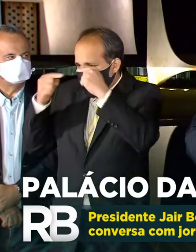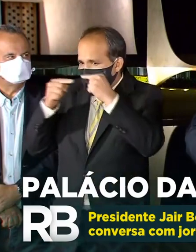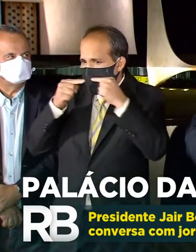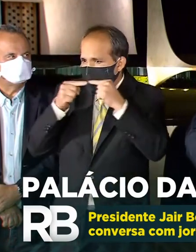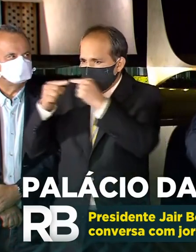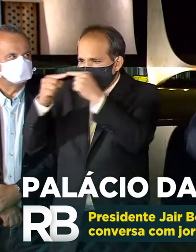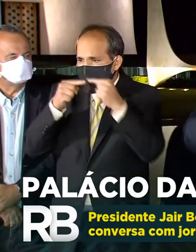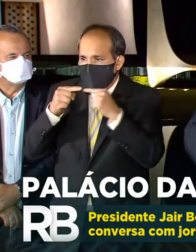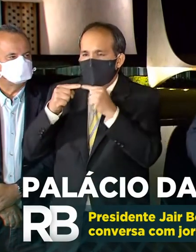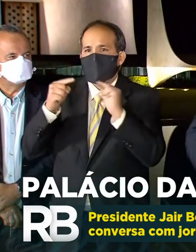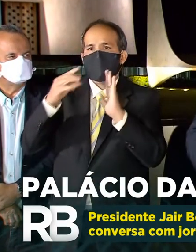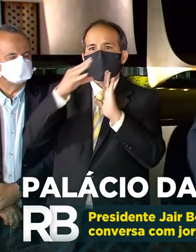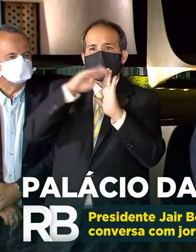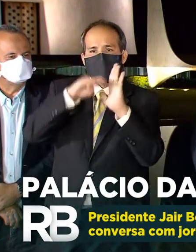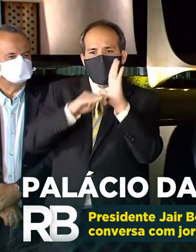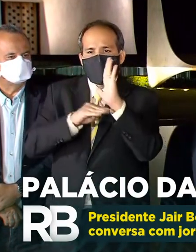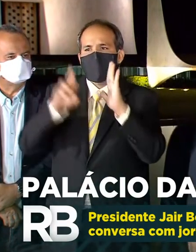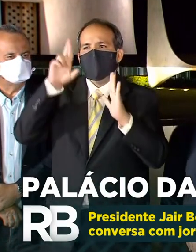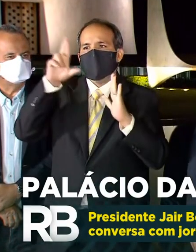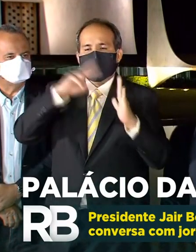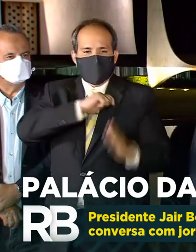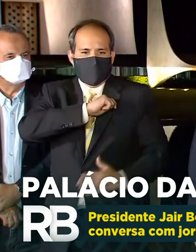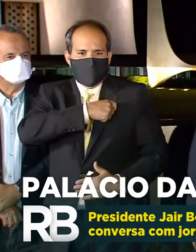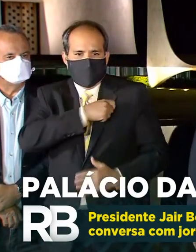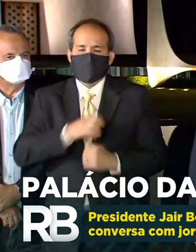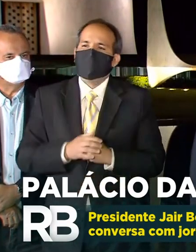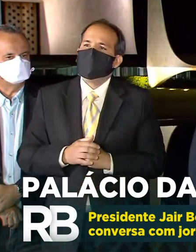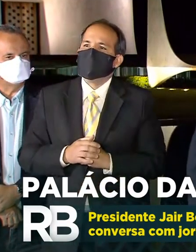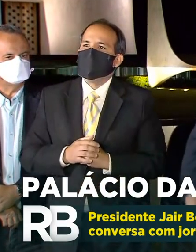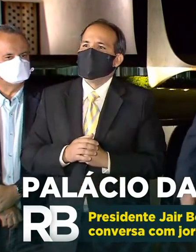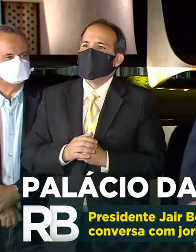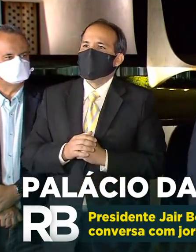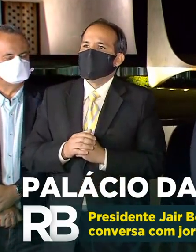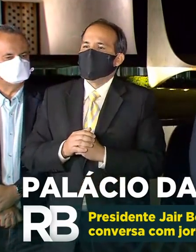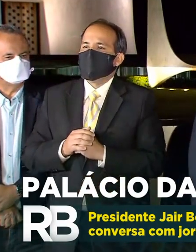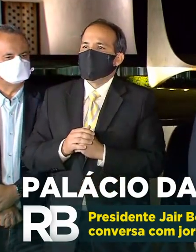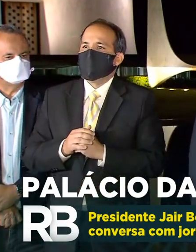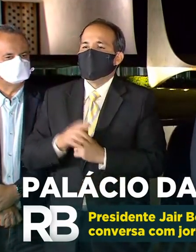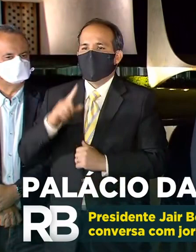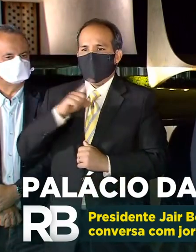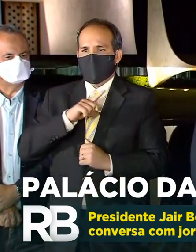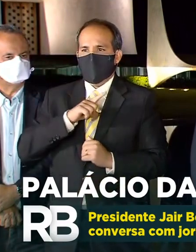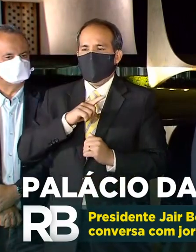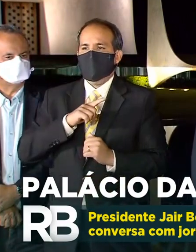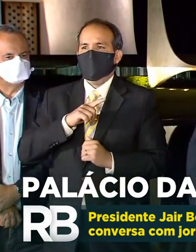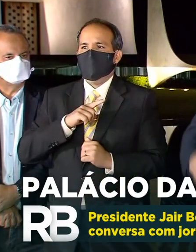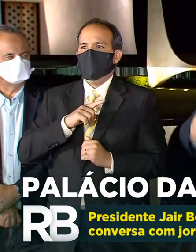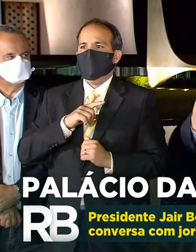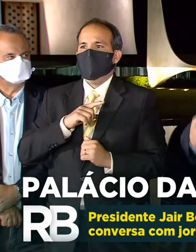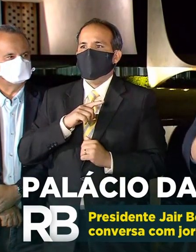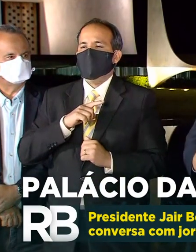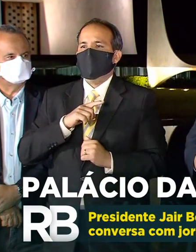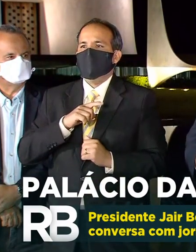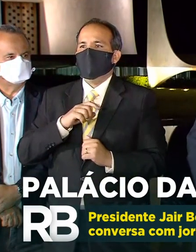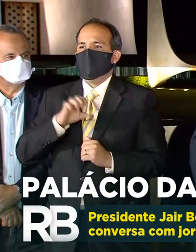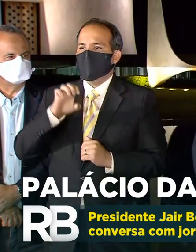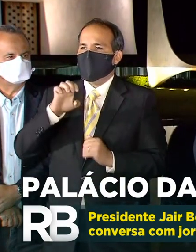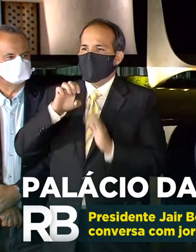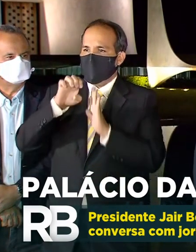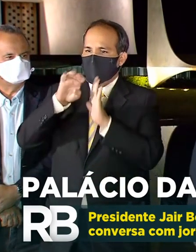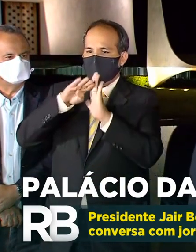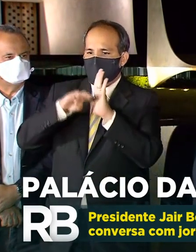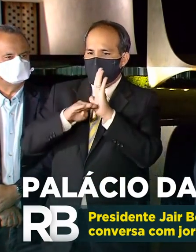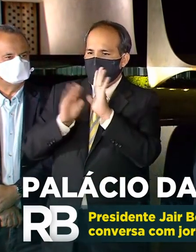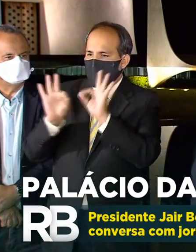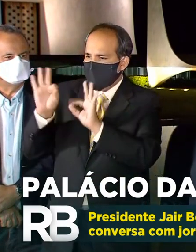dessa agenda de responsabilidade fiscal. A gente tem uma emenda constitucional que foi construída a várias mãos no